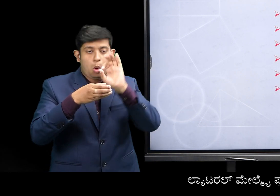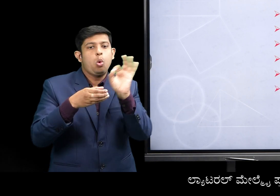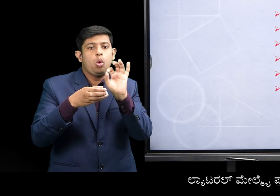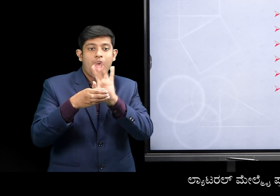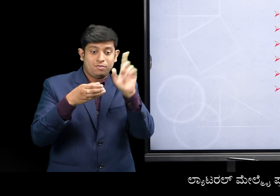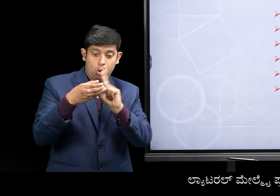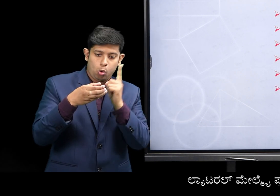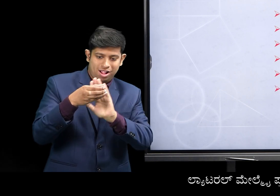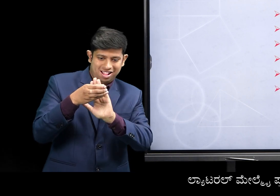ಲ್ಯಾಟರಲ್ ಮೇಲ್ಮೈ ಪ್ರದೇಶ,